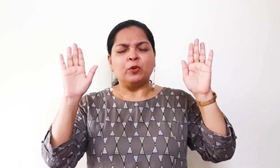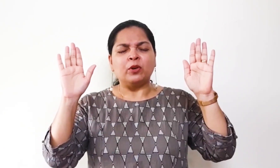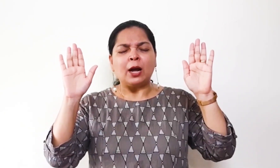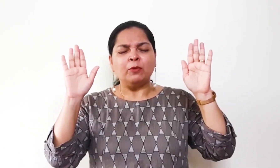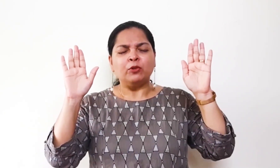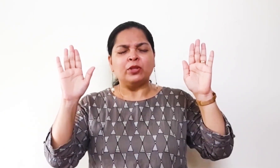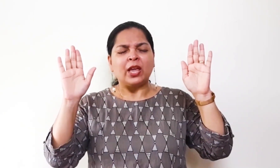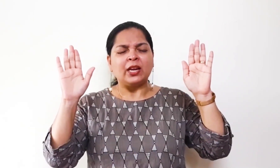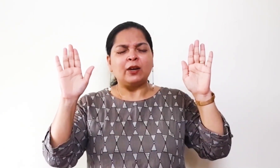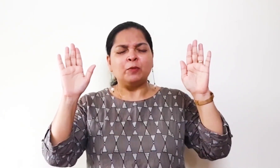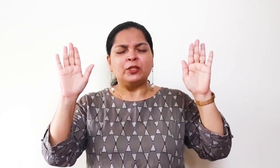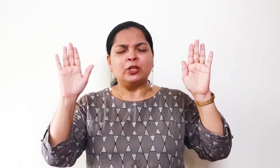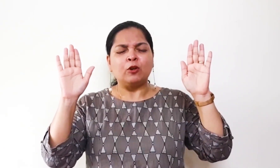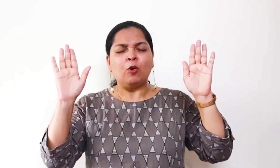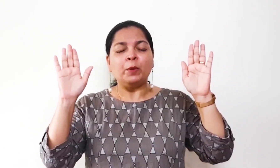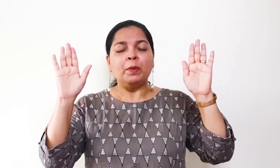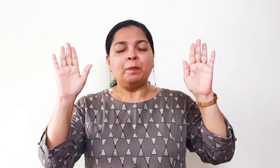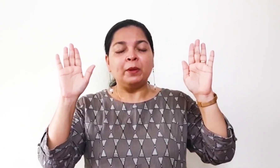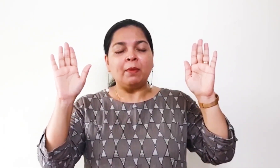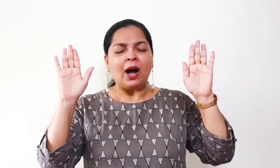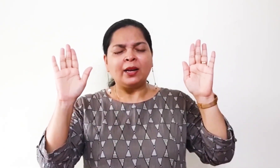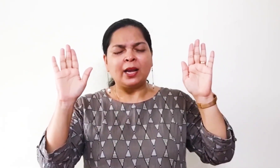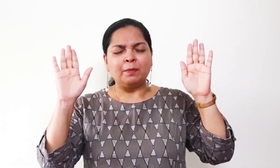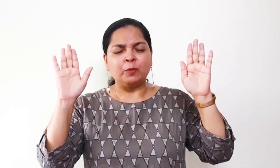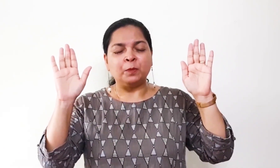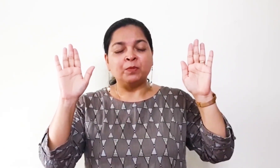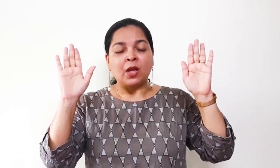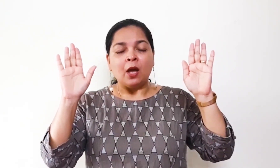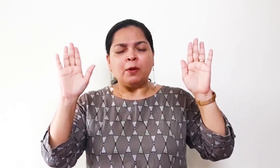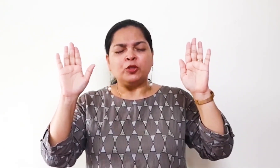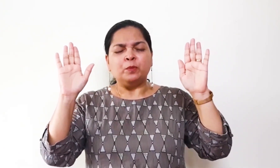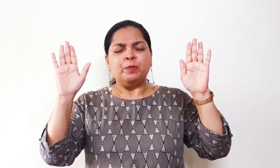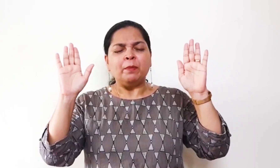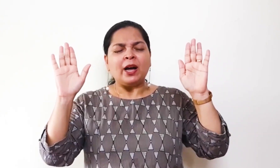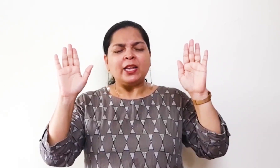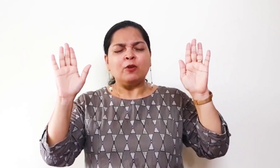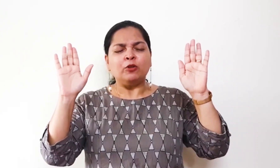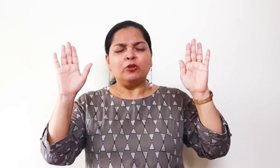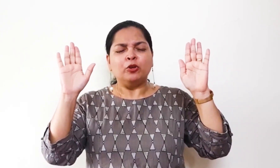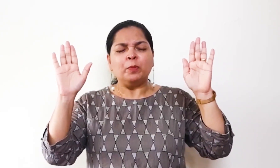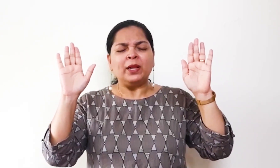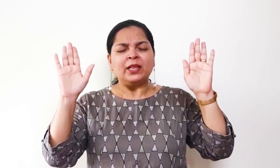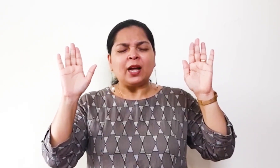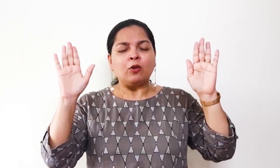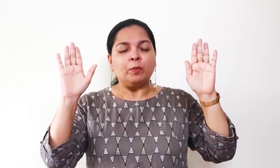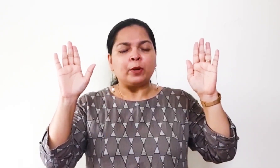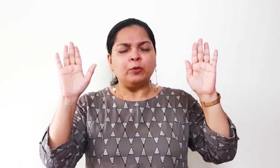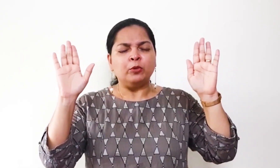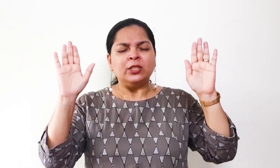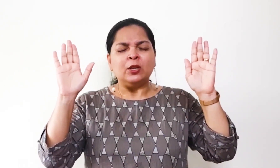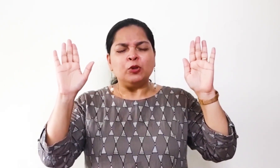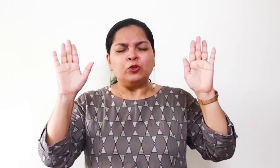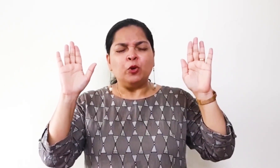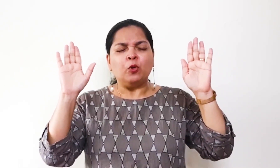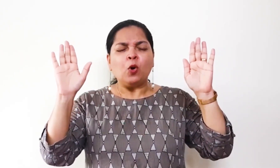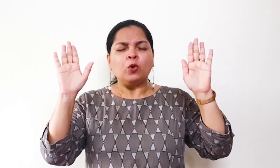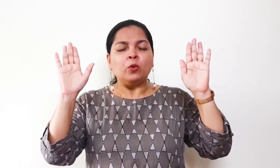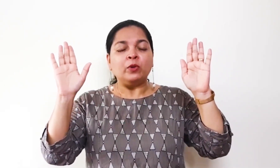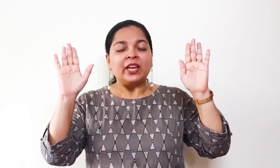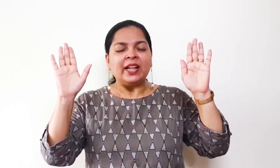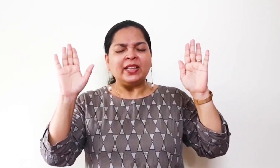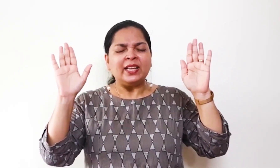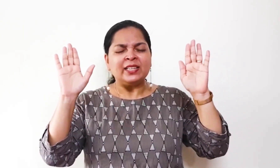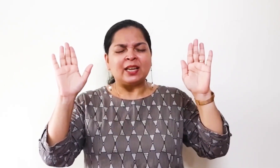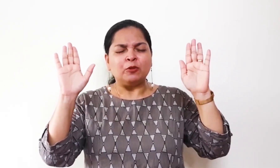जो इस प्रोग्राम को देख रहे हैं। अगर उनमें से कोई भी बीमार है प्रभु, मैं उस बीमारी को, दुर्बलता को प्रभु, उस रोग